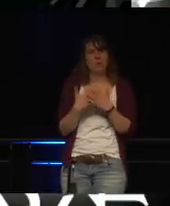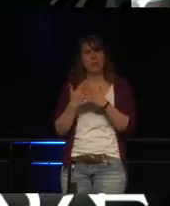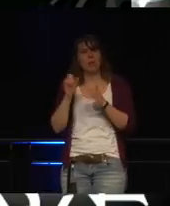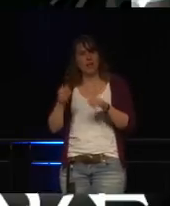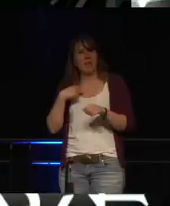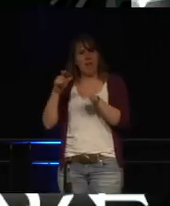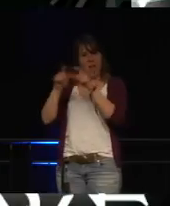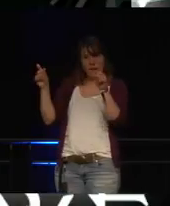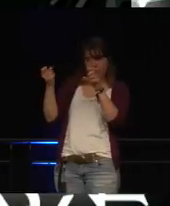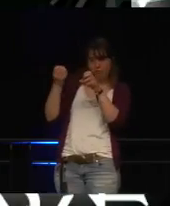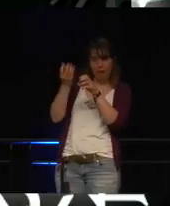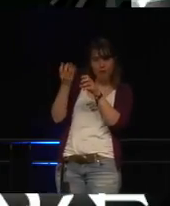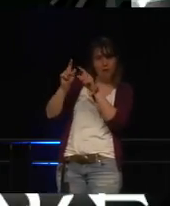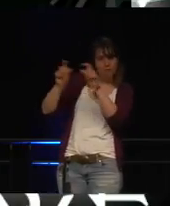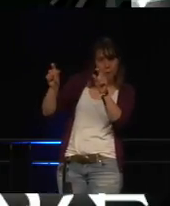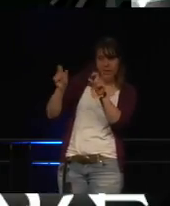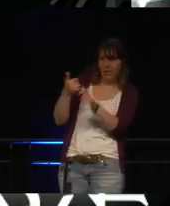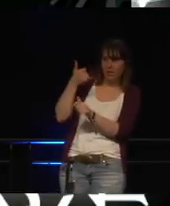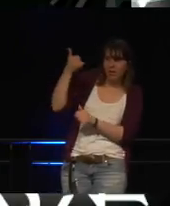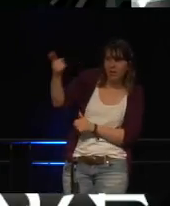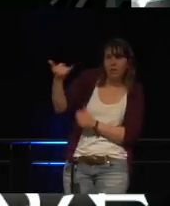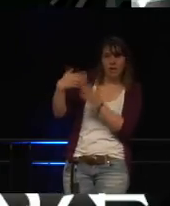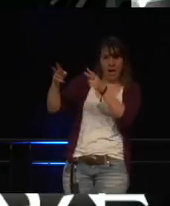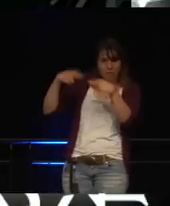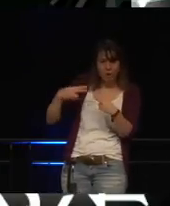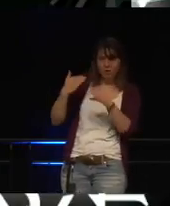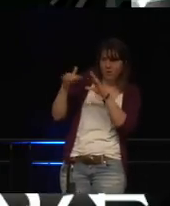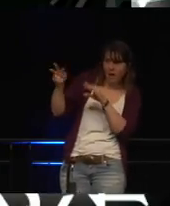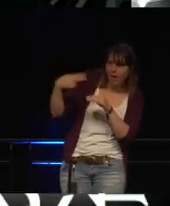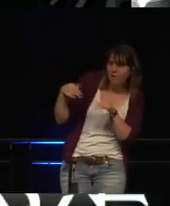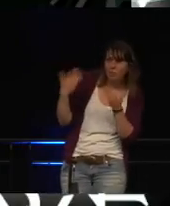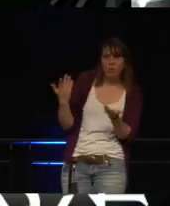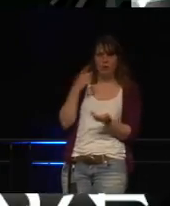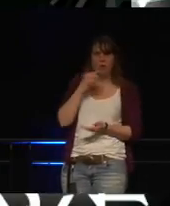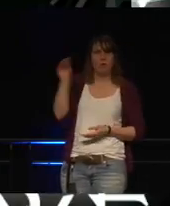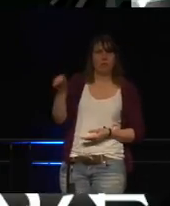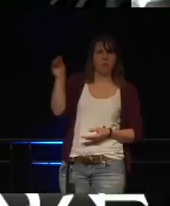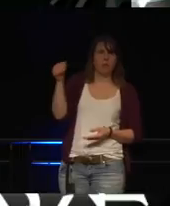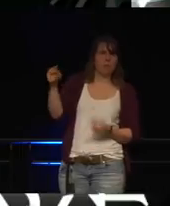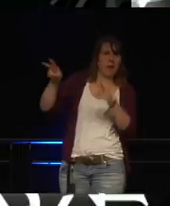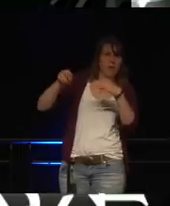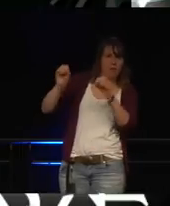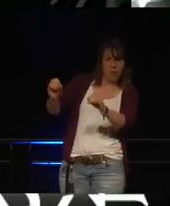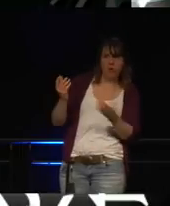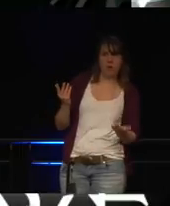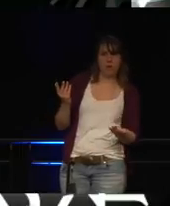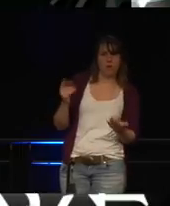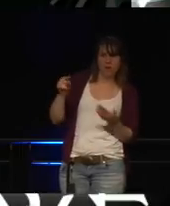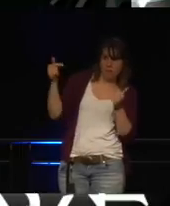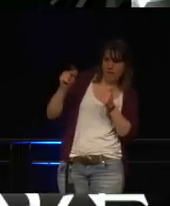¿Podemos contactar al productor, a la compañía? ¿Me responden si tengo un